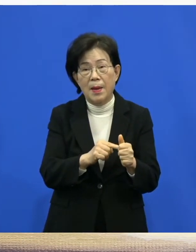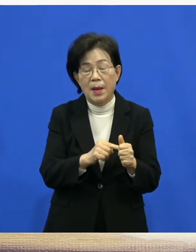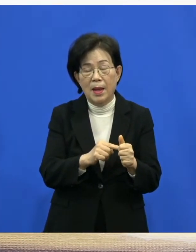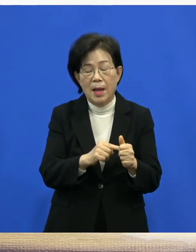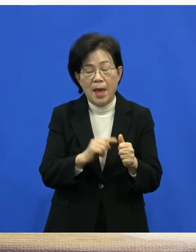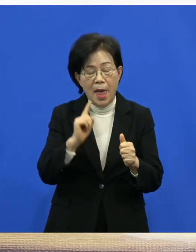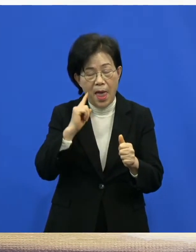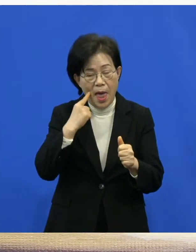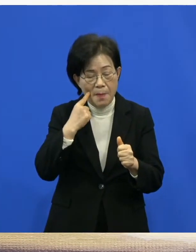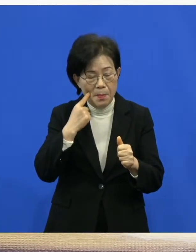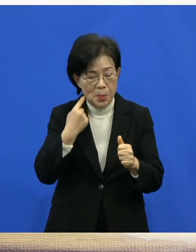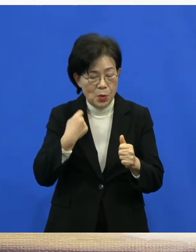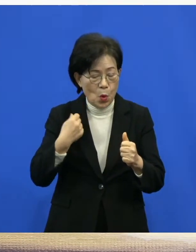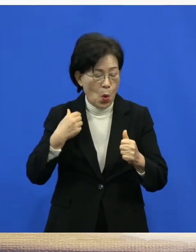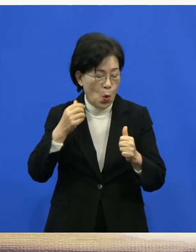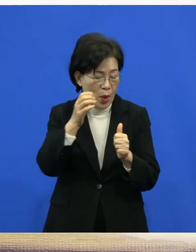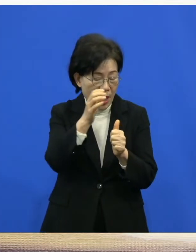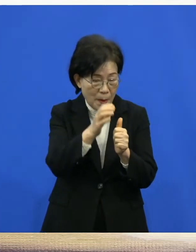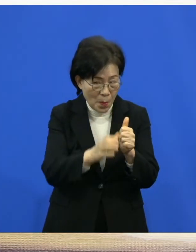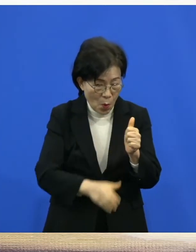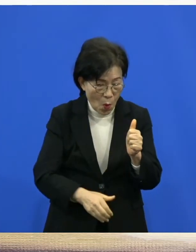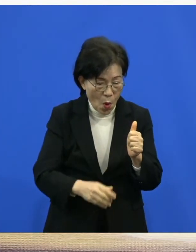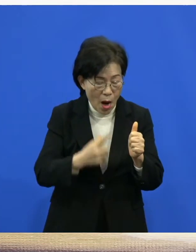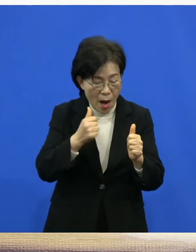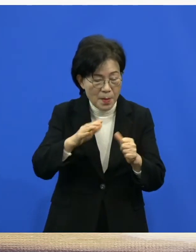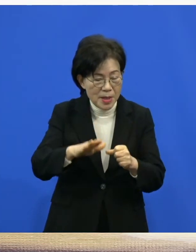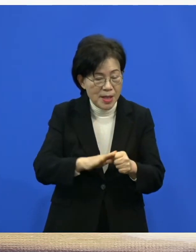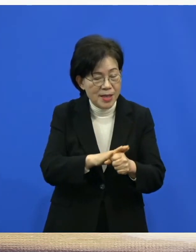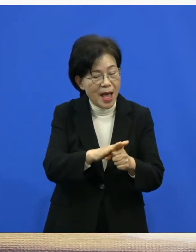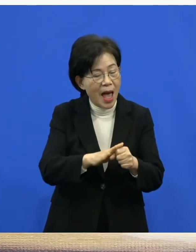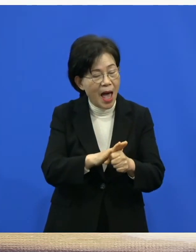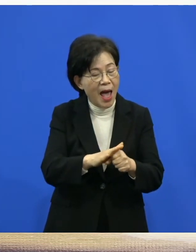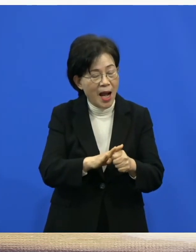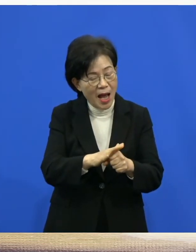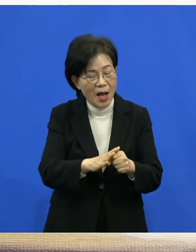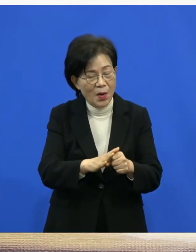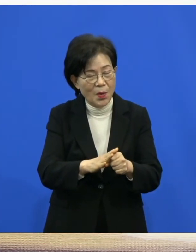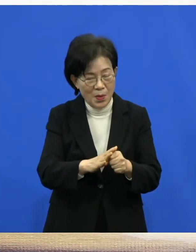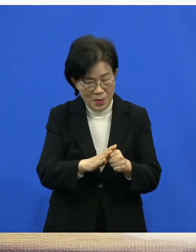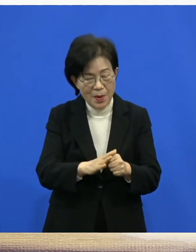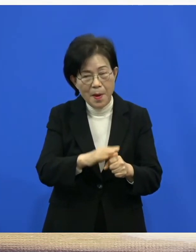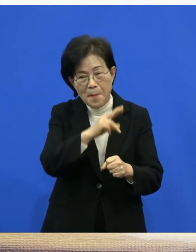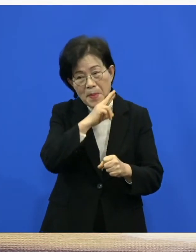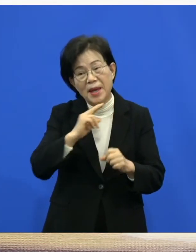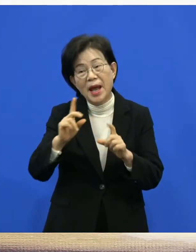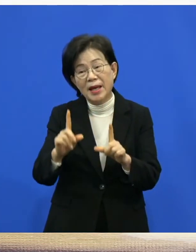채색 옷을 입고 아버지의 사랑을 독차지하고 호사를 누렸습니다.